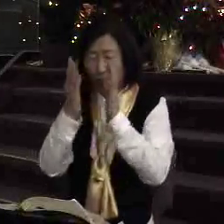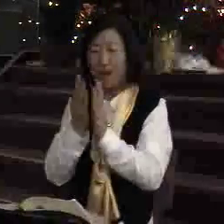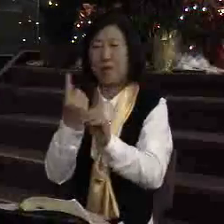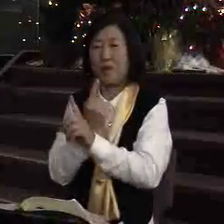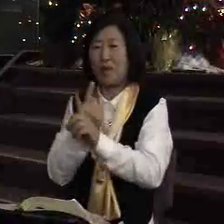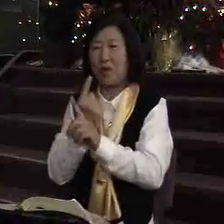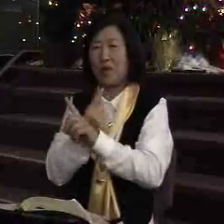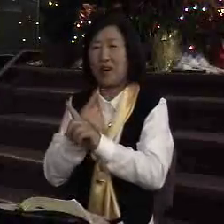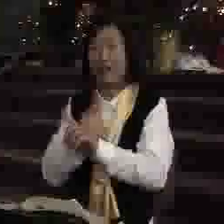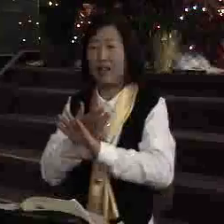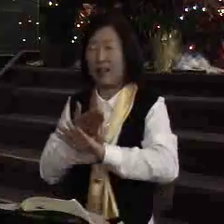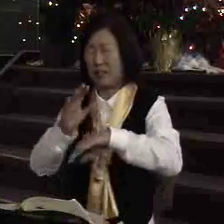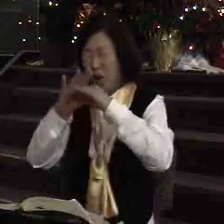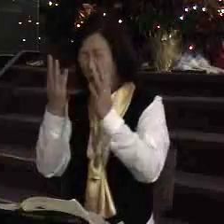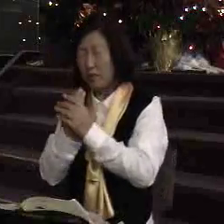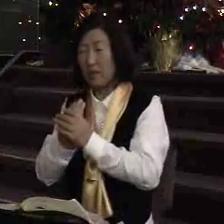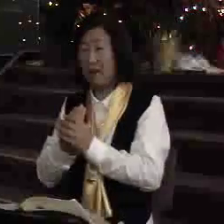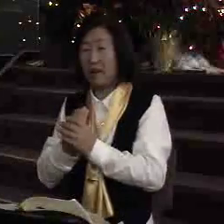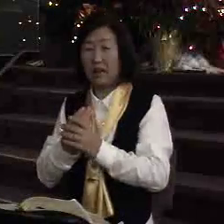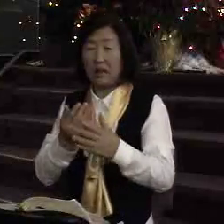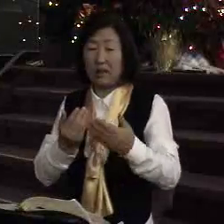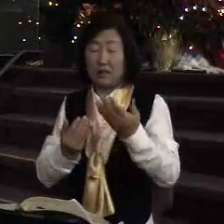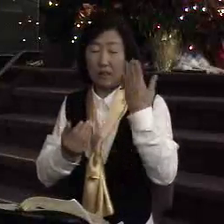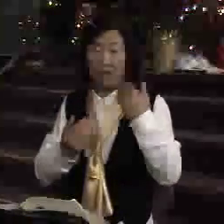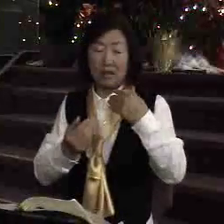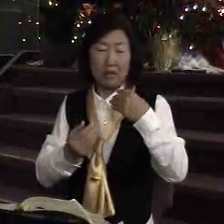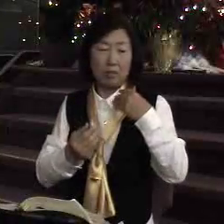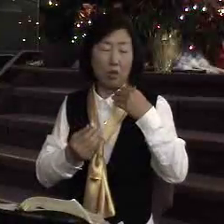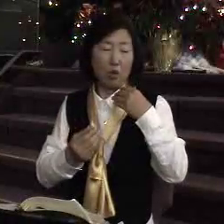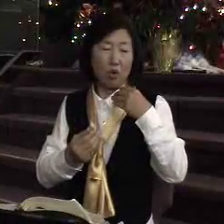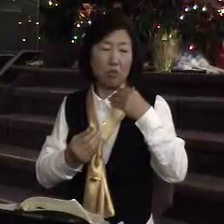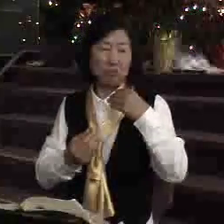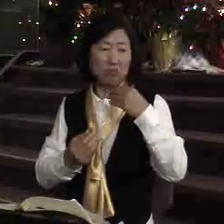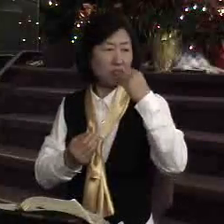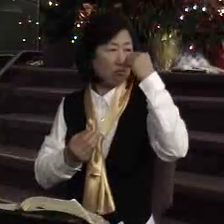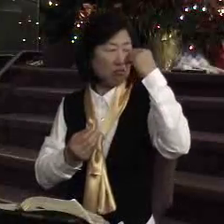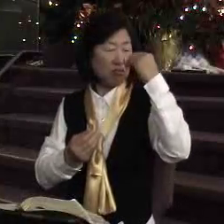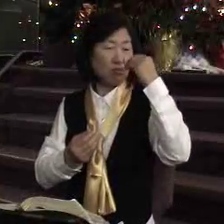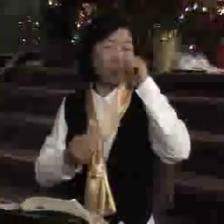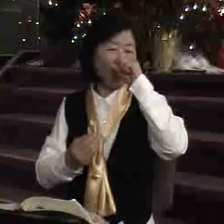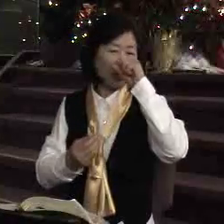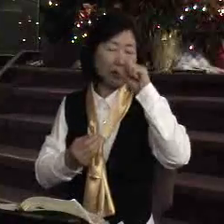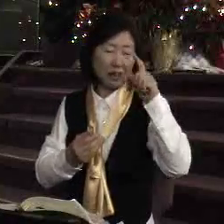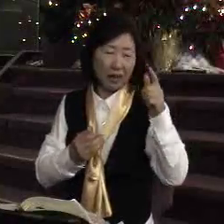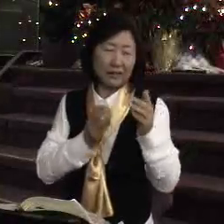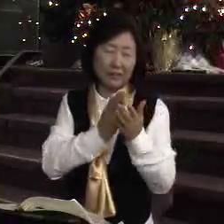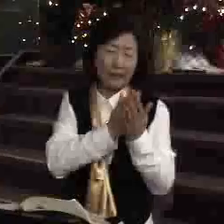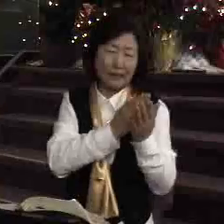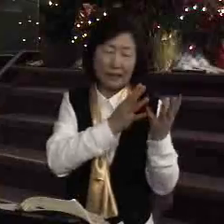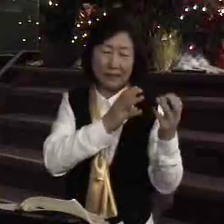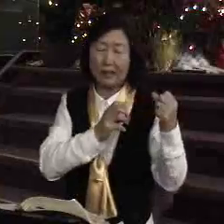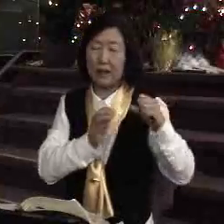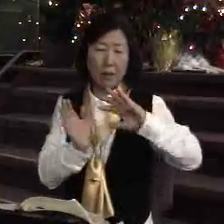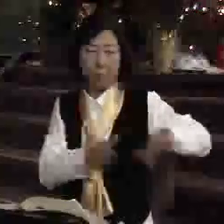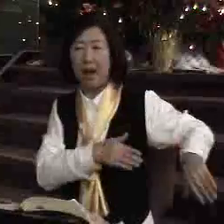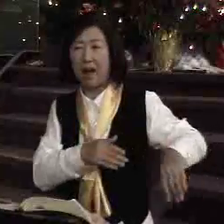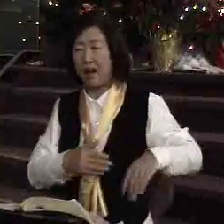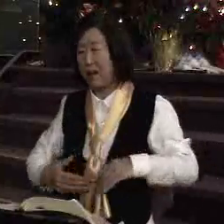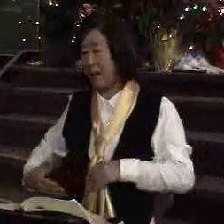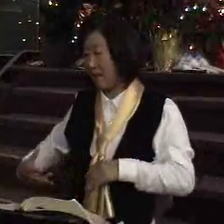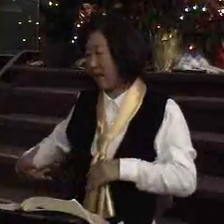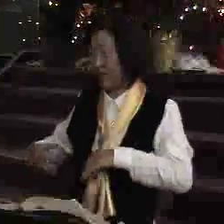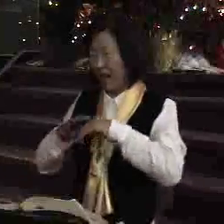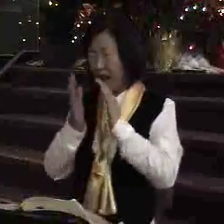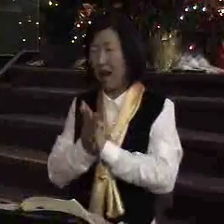여러분 십자가에서 무슨 일이 있었지? 우주 만물을 천지 만물을